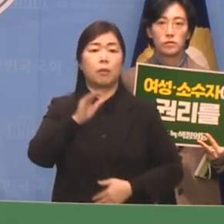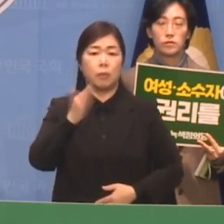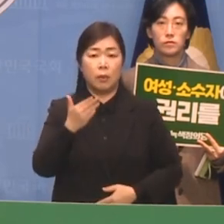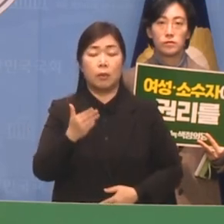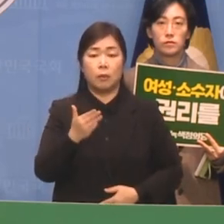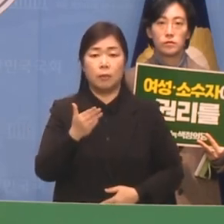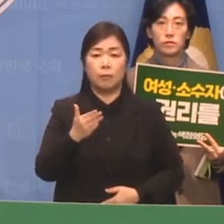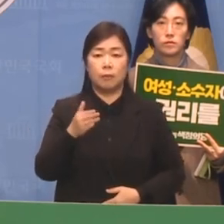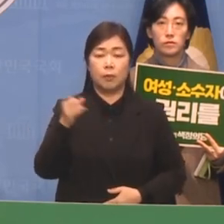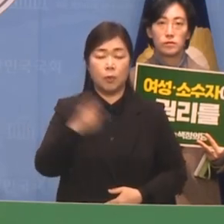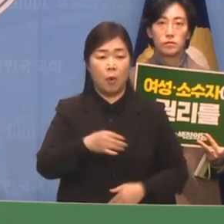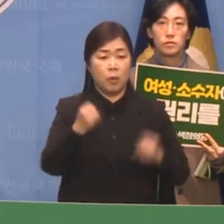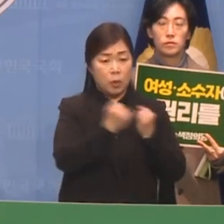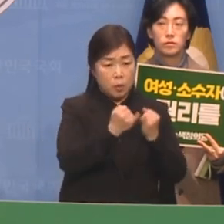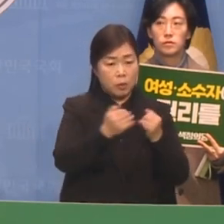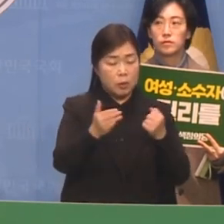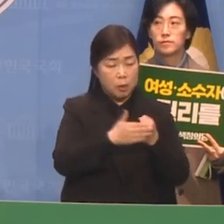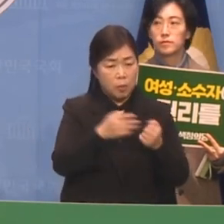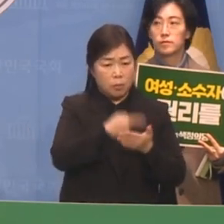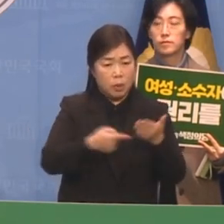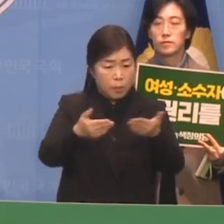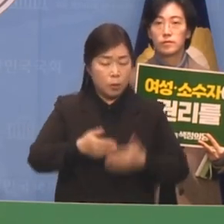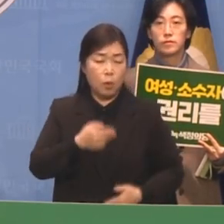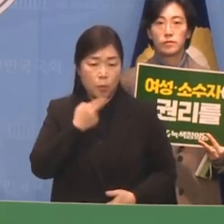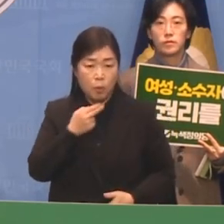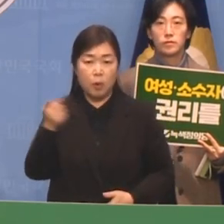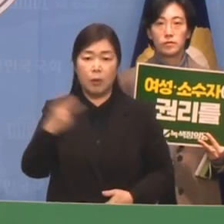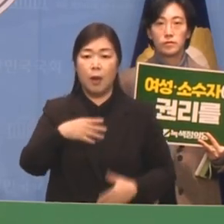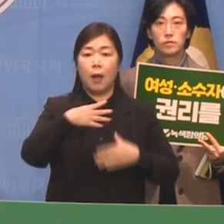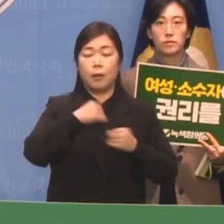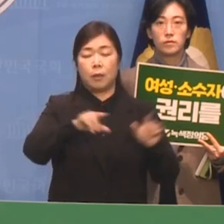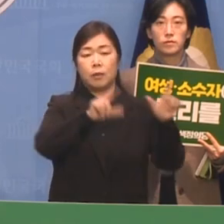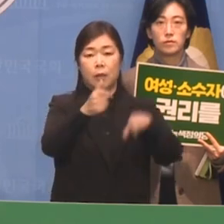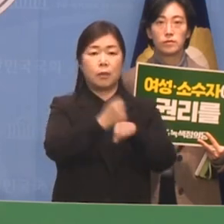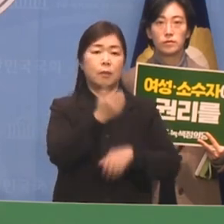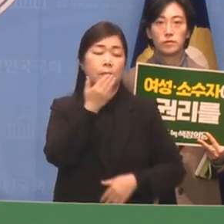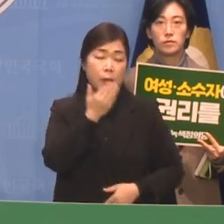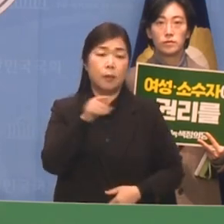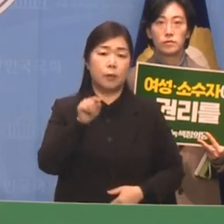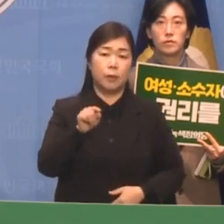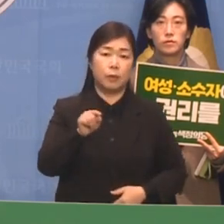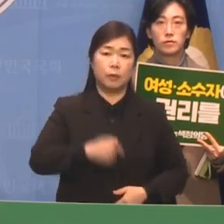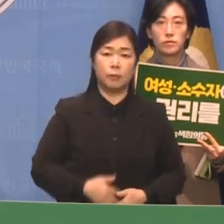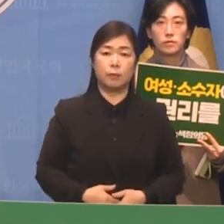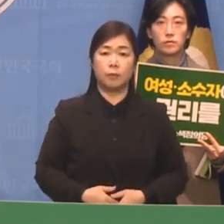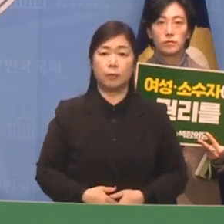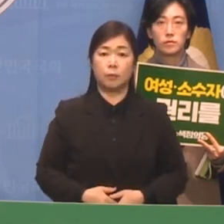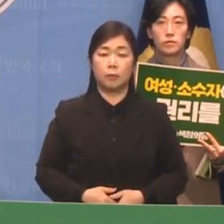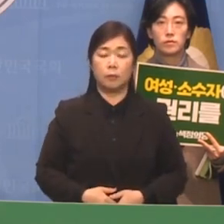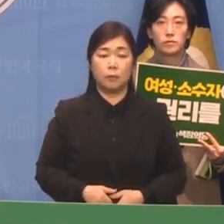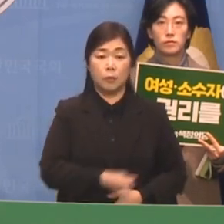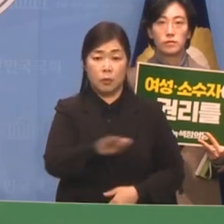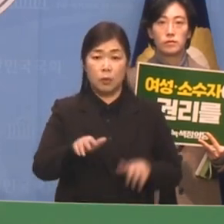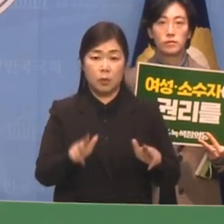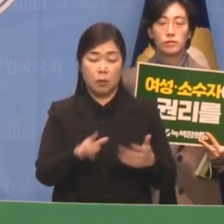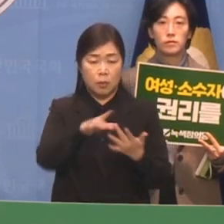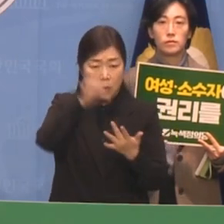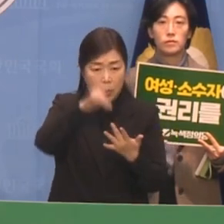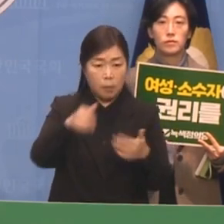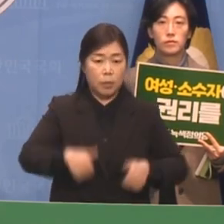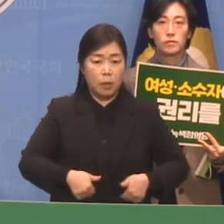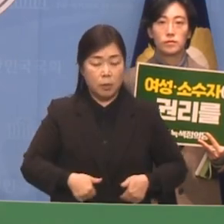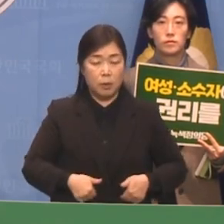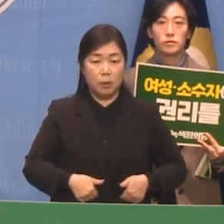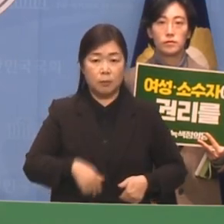삶을, 여성이라서 피해받지 않고 안전하게 살 수 있는 삶을요. 우리는 이제 선택해야 합니다.